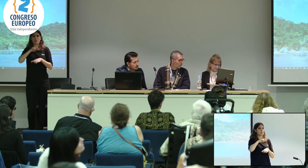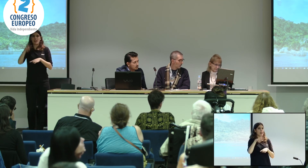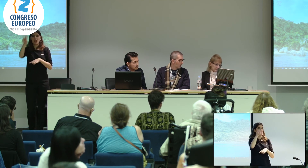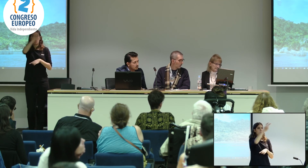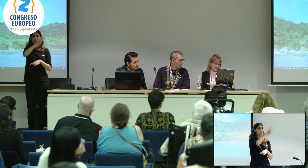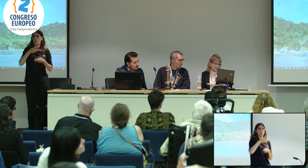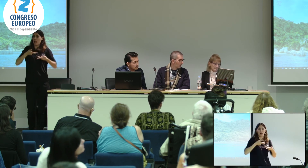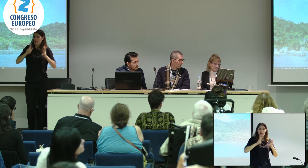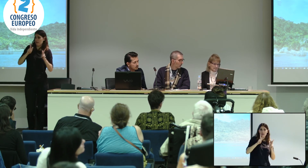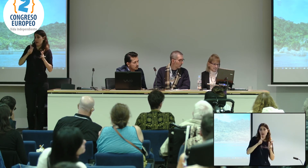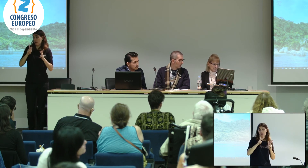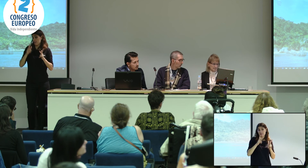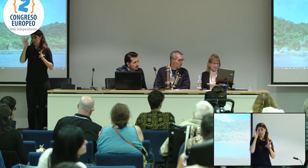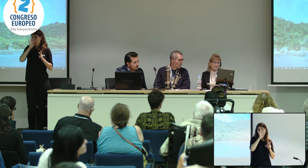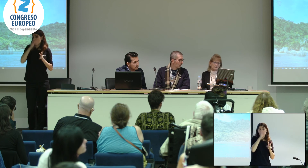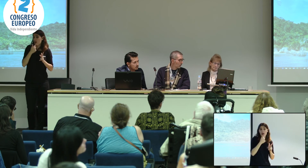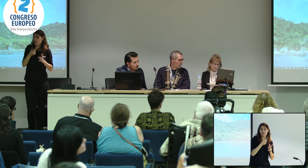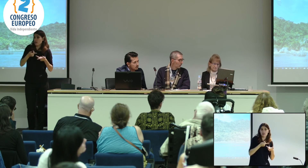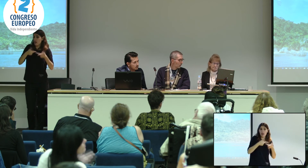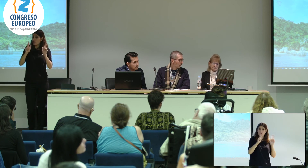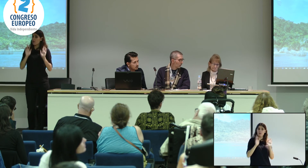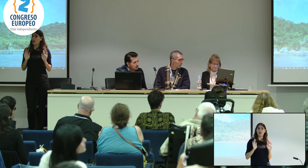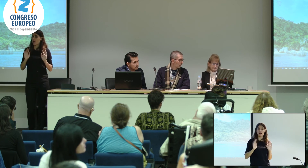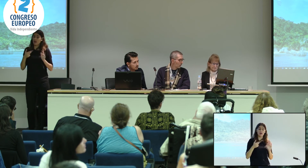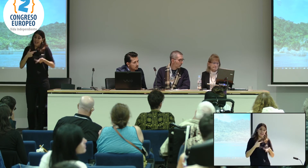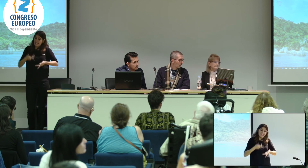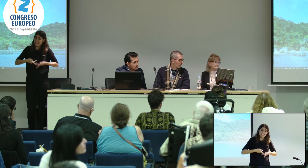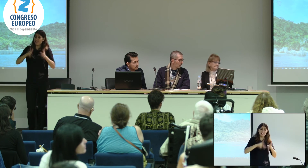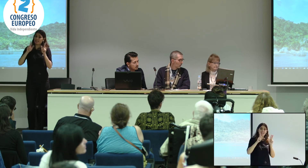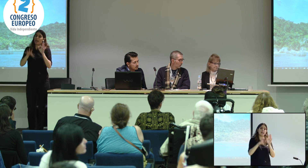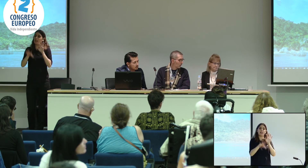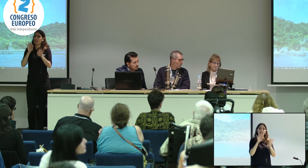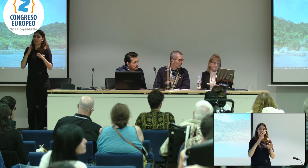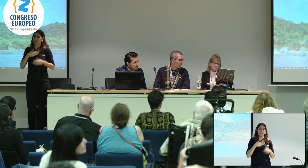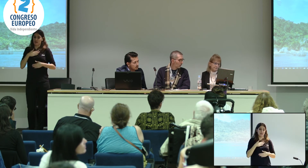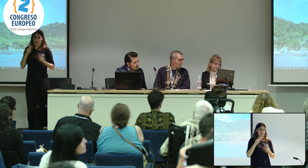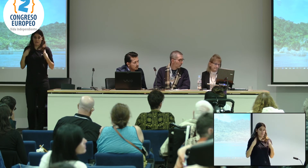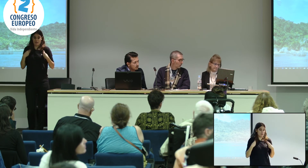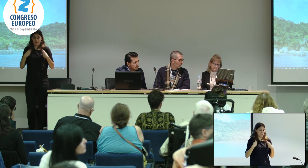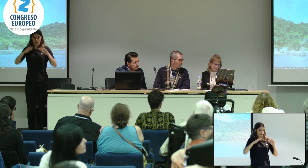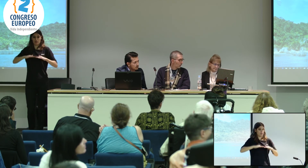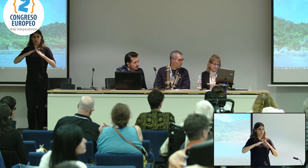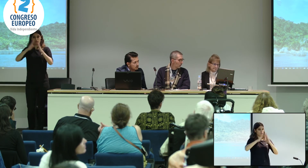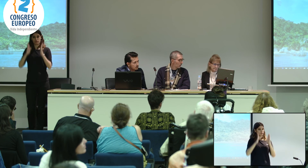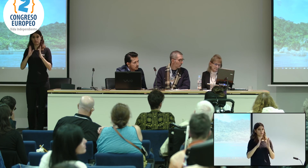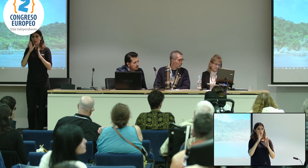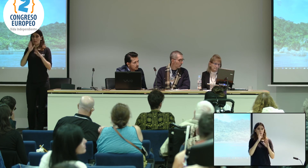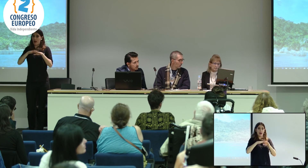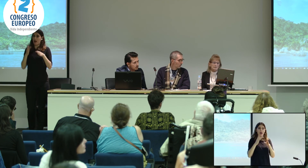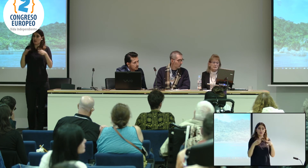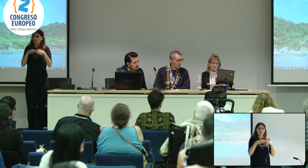a la libertad ambulatoria y, en su seno, a la libertad de elección de residencia para insertarse en una